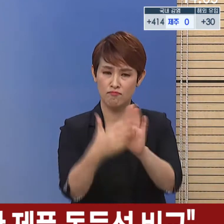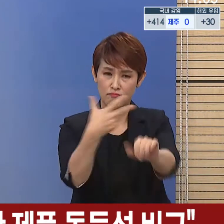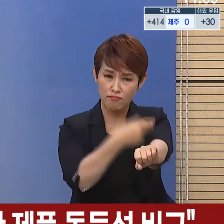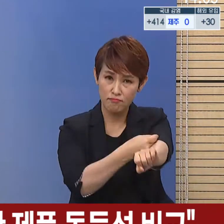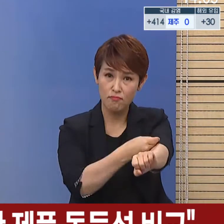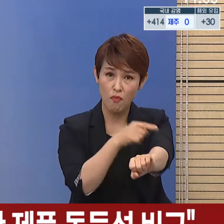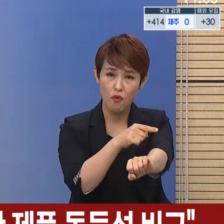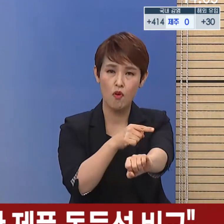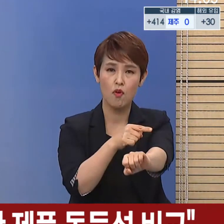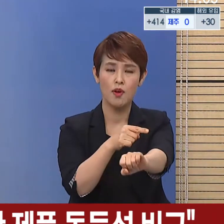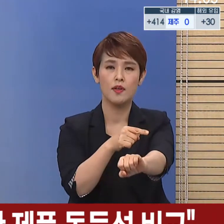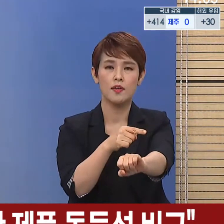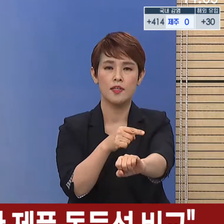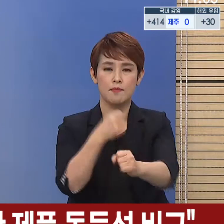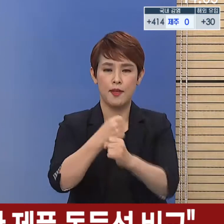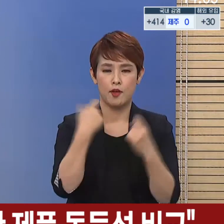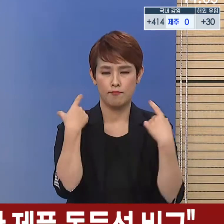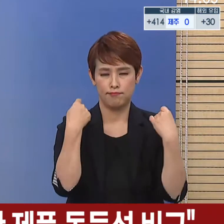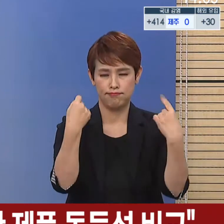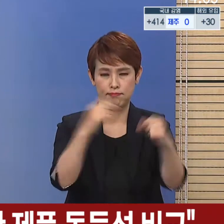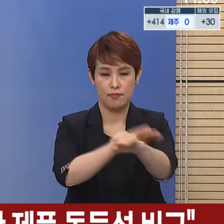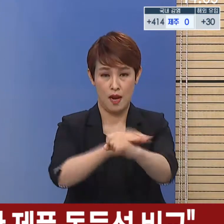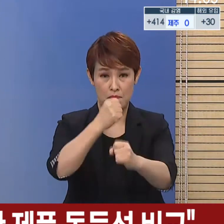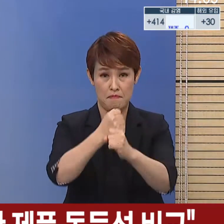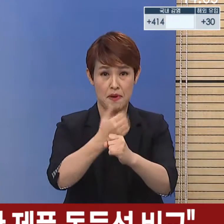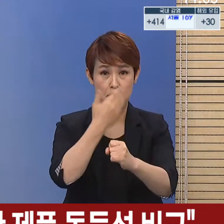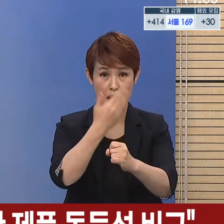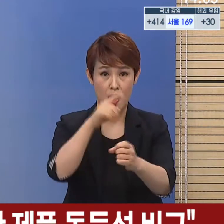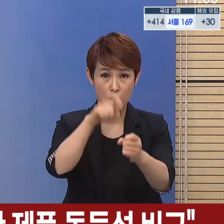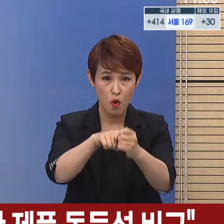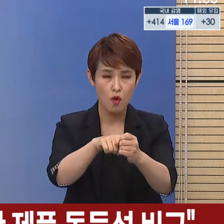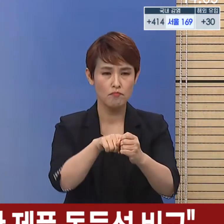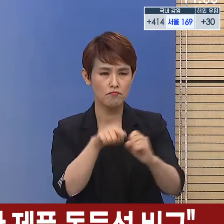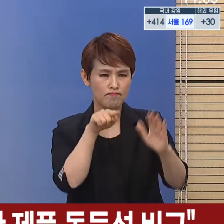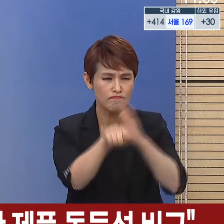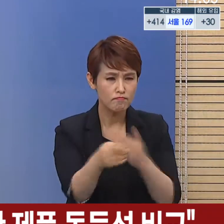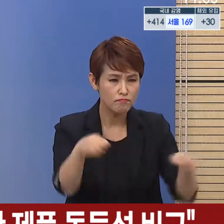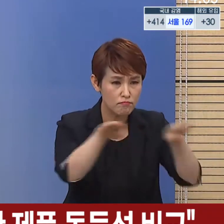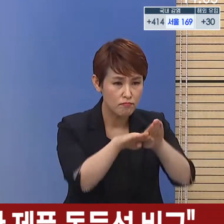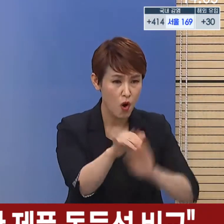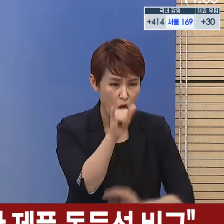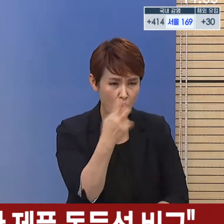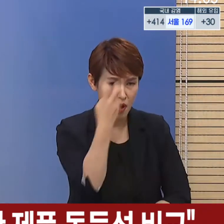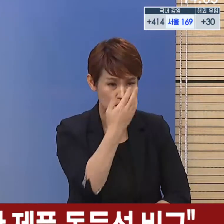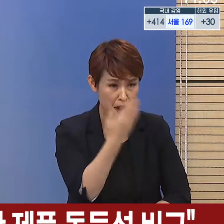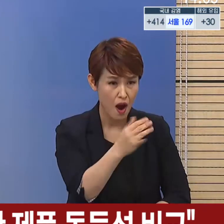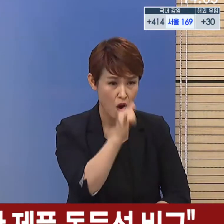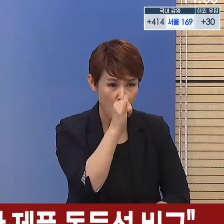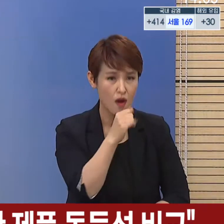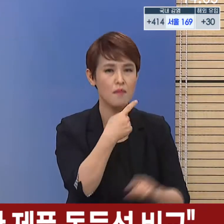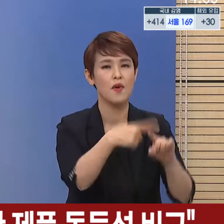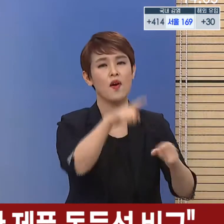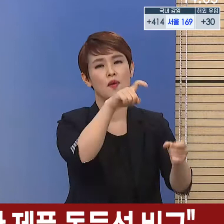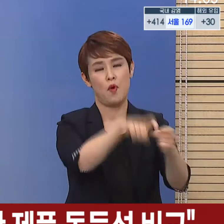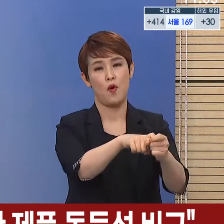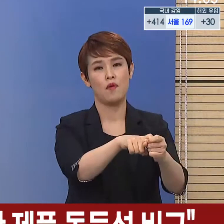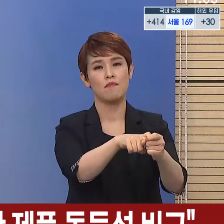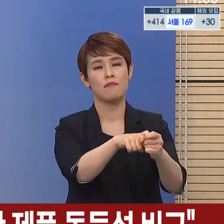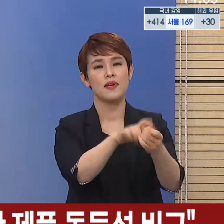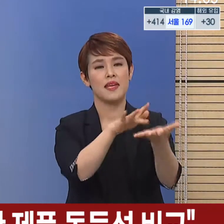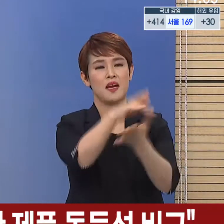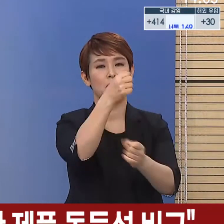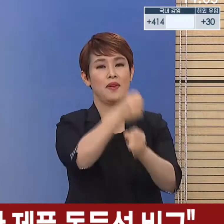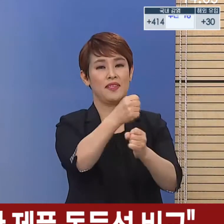품질이 일관되게 생산될 수 있는 시설과 관리 체계를 갖추었는지 평가하기 위하여 제조소